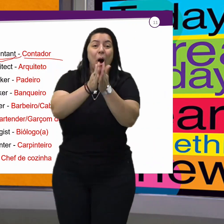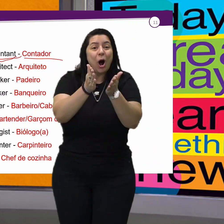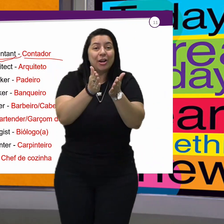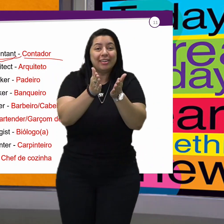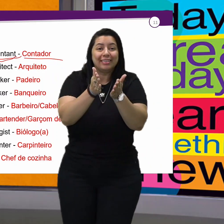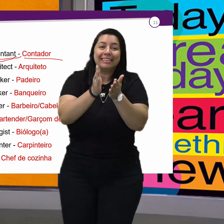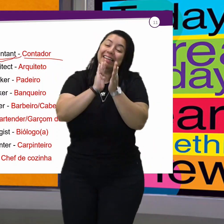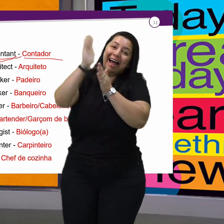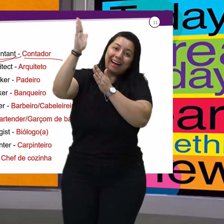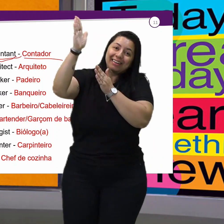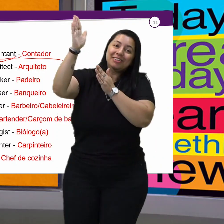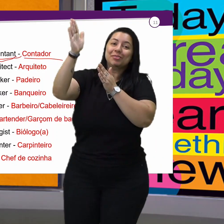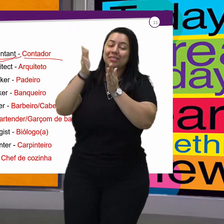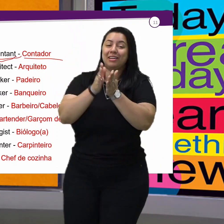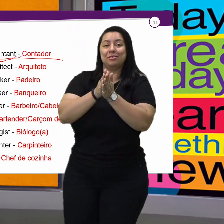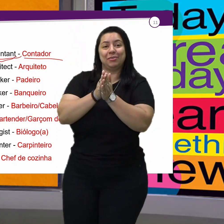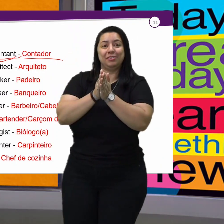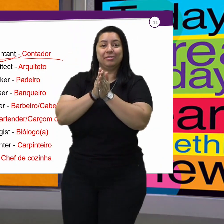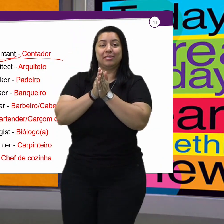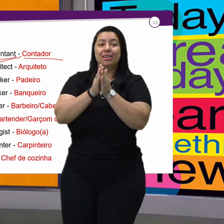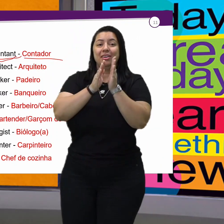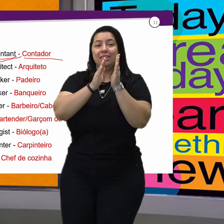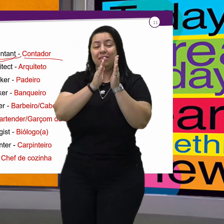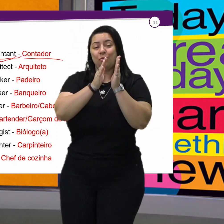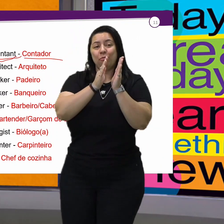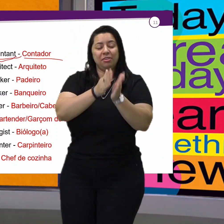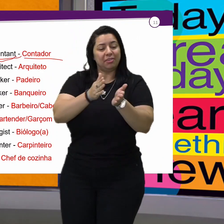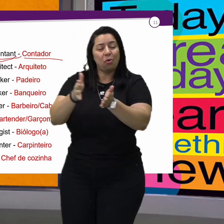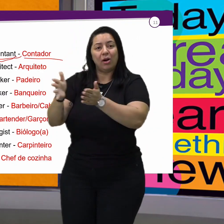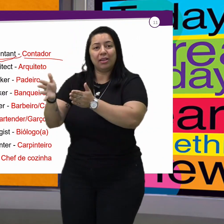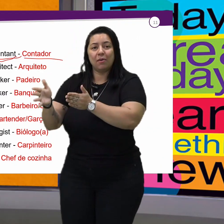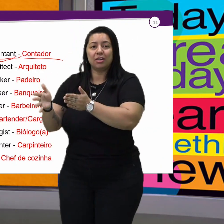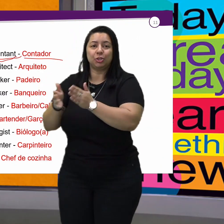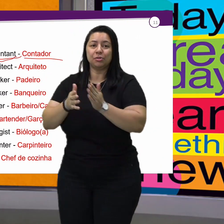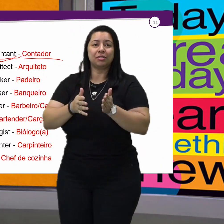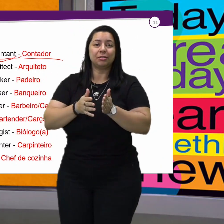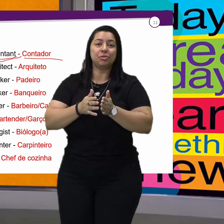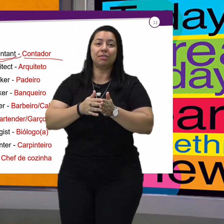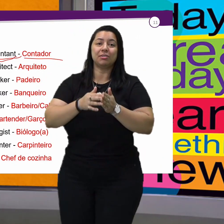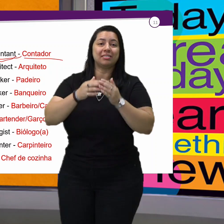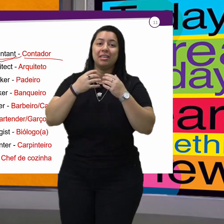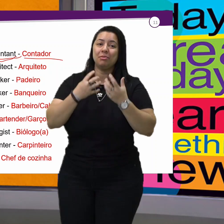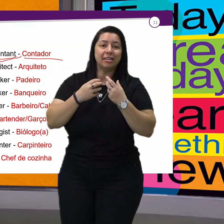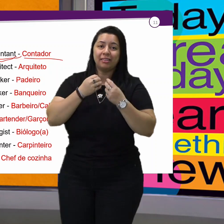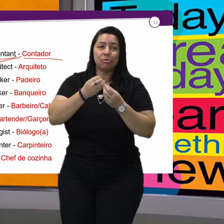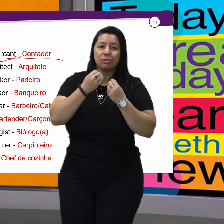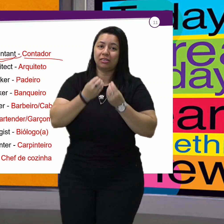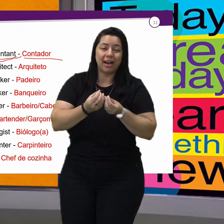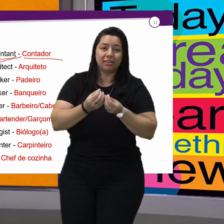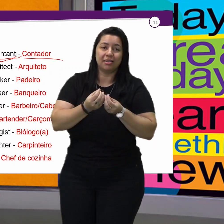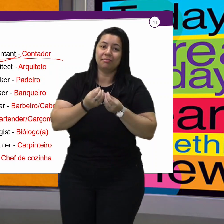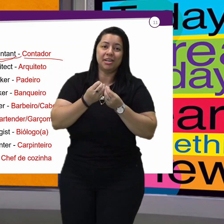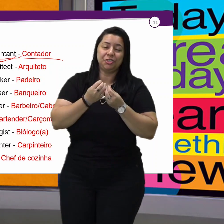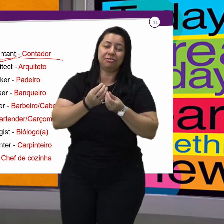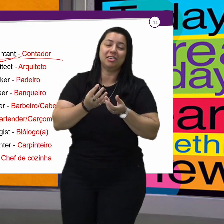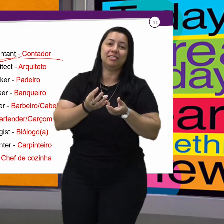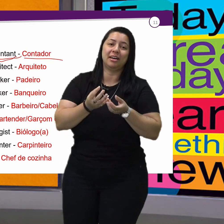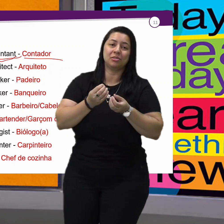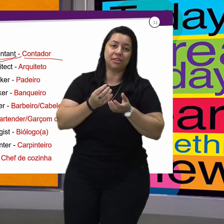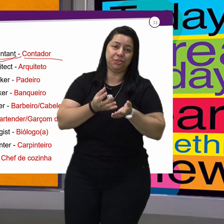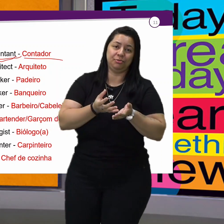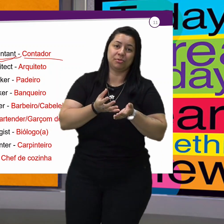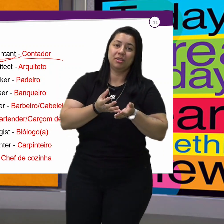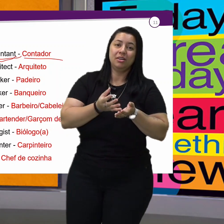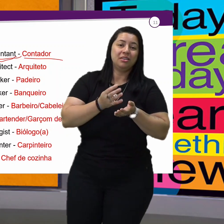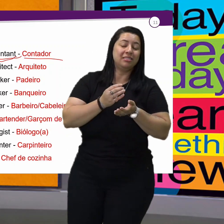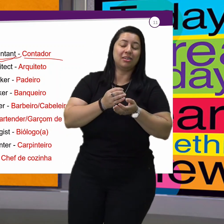você more lá nos Estados Unidos e conviva com a linguagem todo santo dia, você sempre vai ter o sotaque que vai te diferenciar